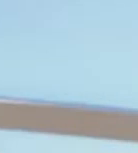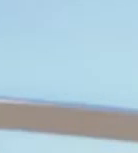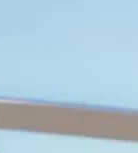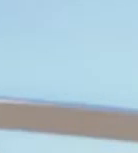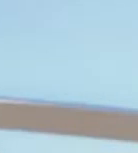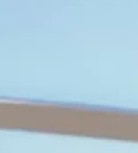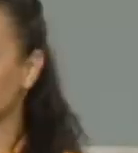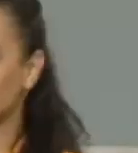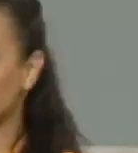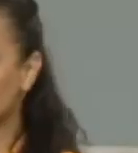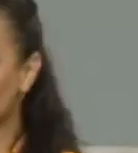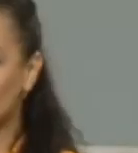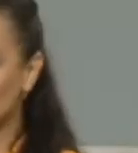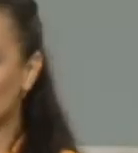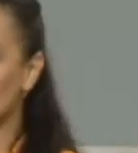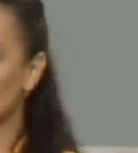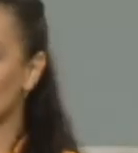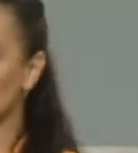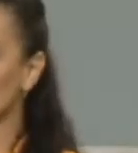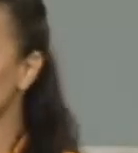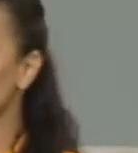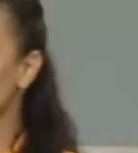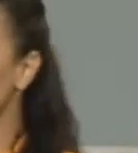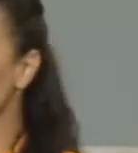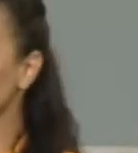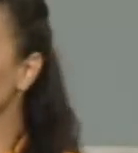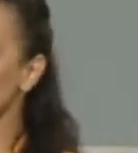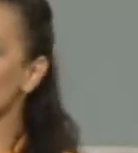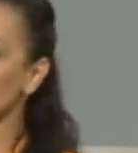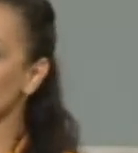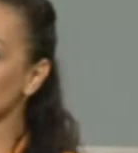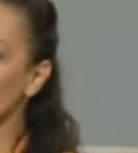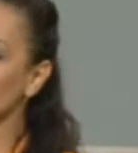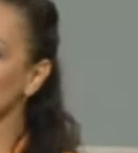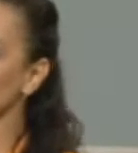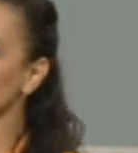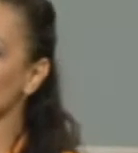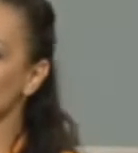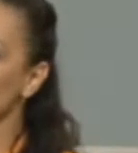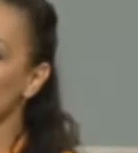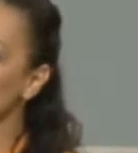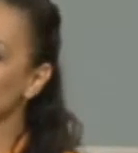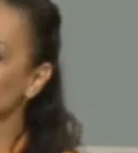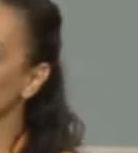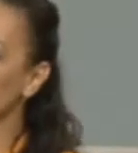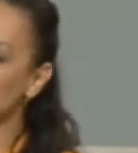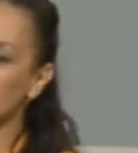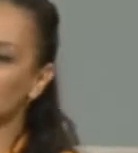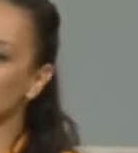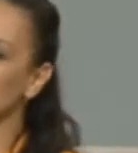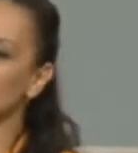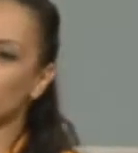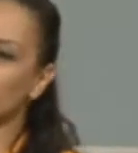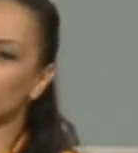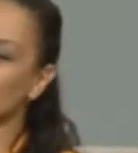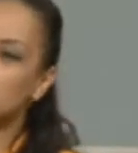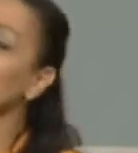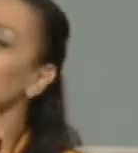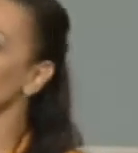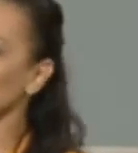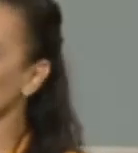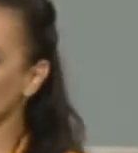transgênico, um dado, né? Pena que eu não trouxe isso aqui hoje, mas eu lembro de ter escrito algo sobre isso um ano atrás, e no Brasil